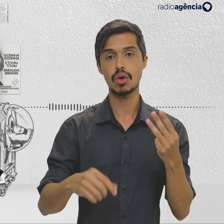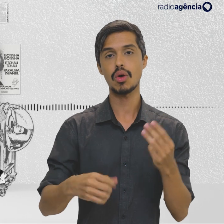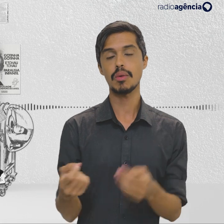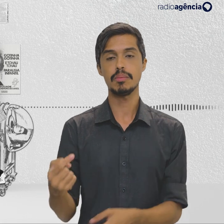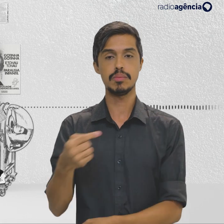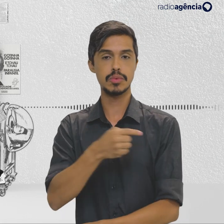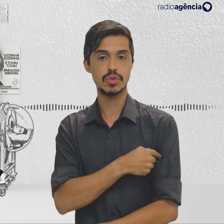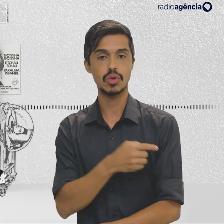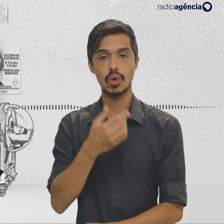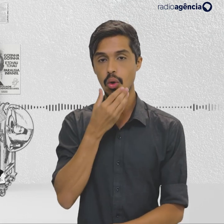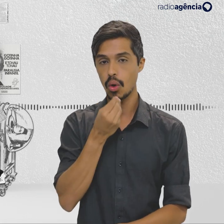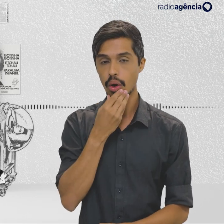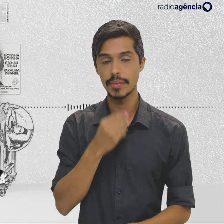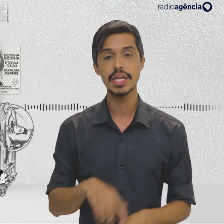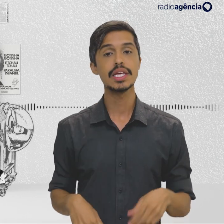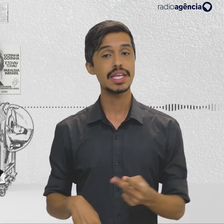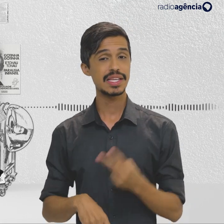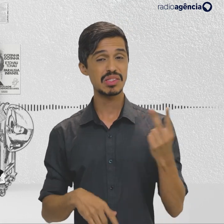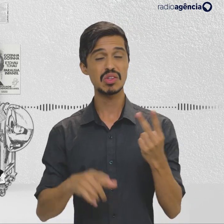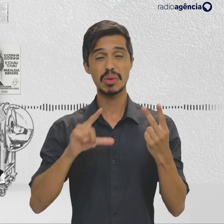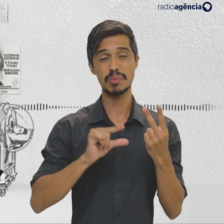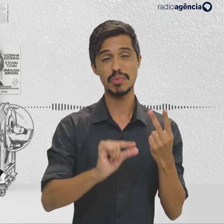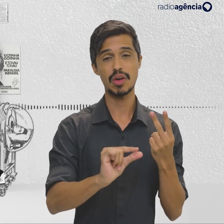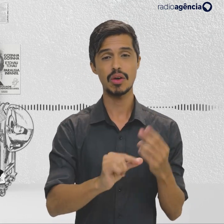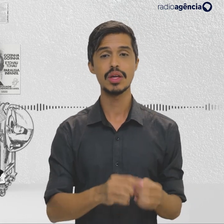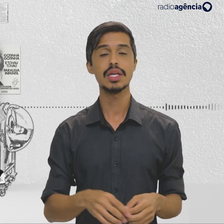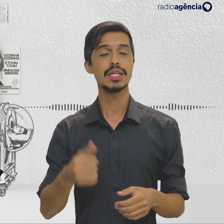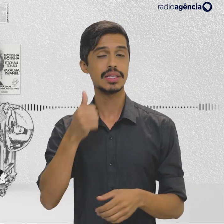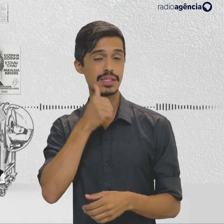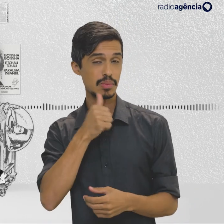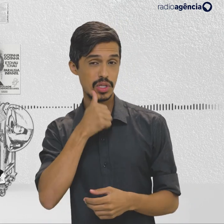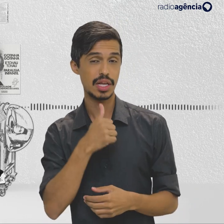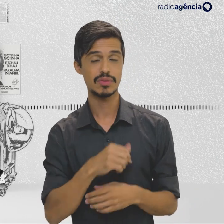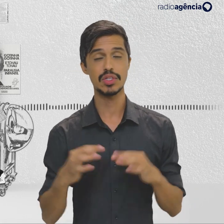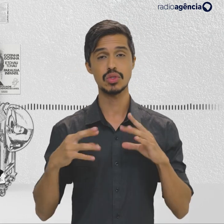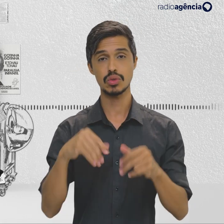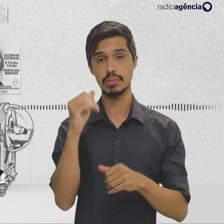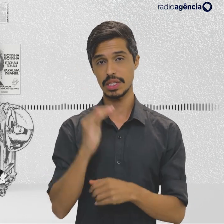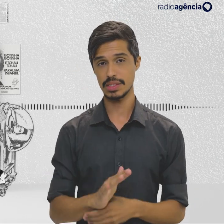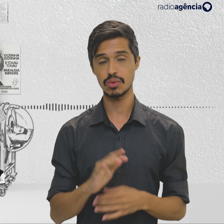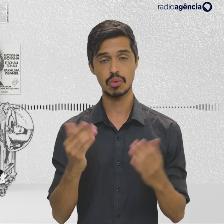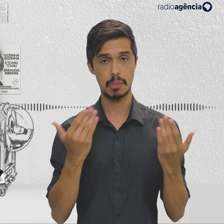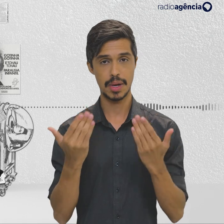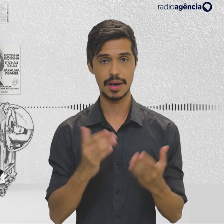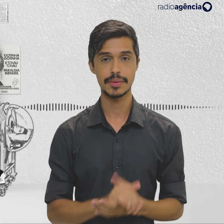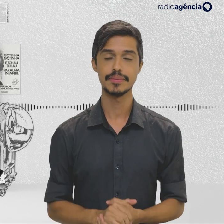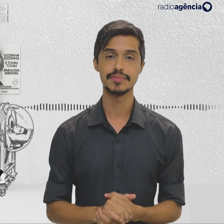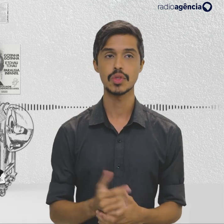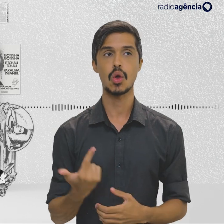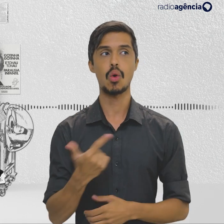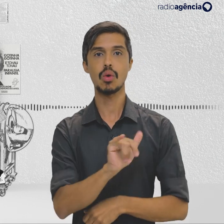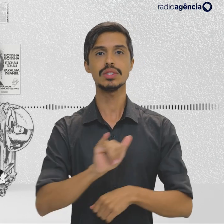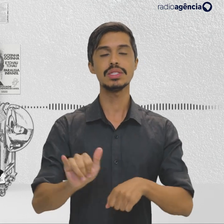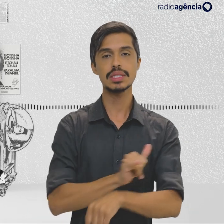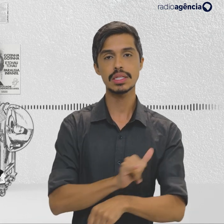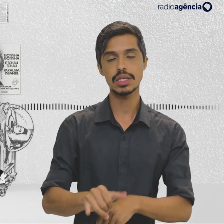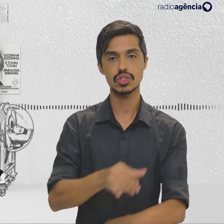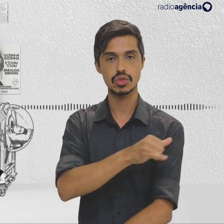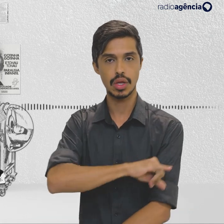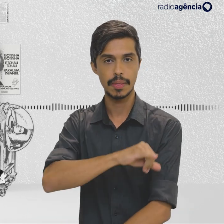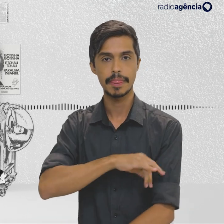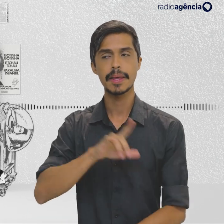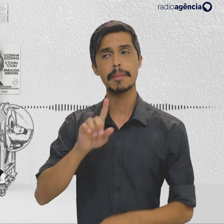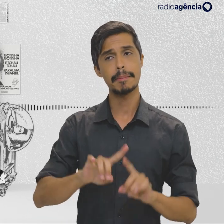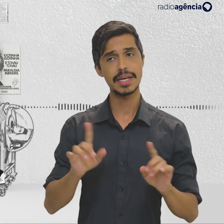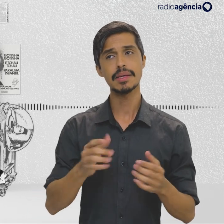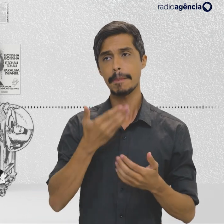menor cobertura entre os meninos e a segunda menor entre as meninas em todo o Brasil outra estratégia carioca